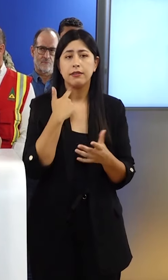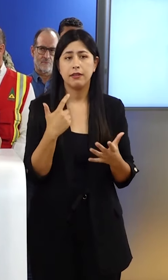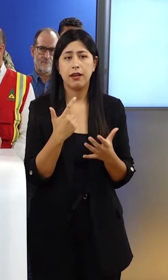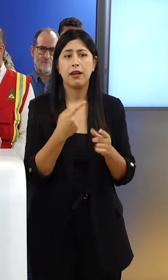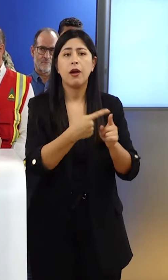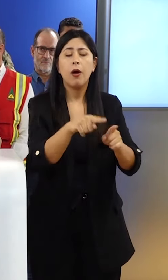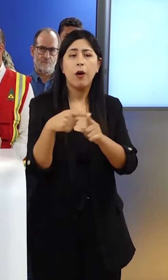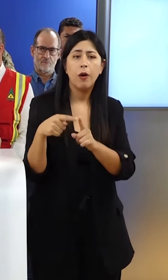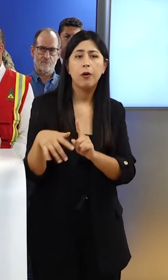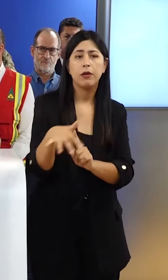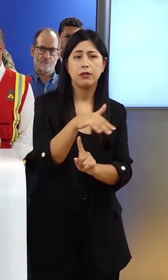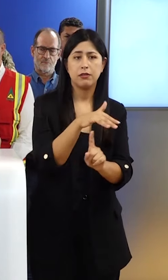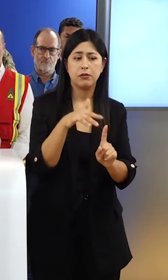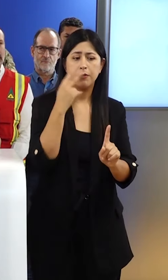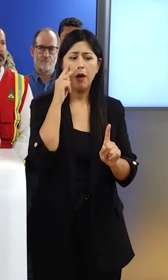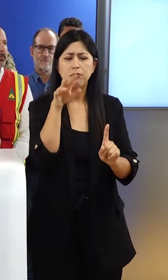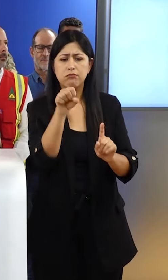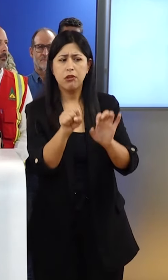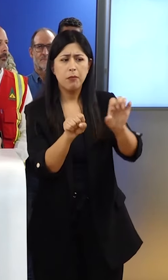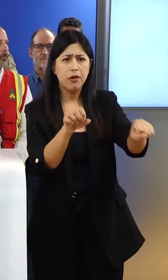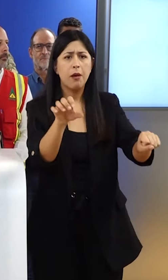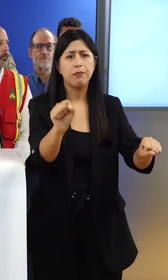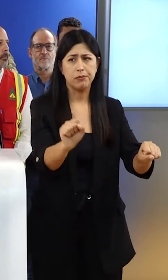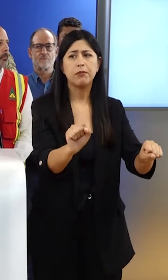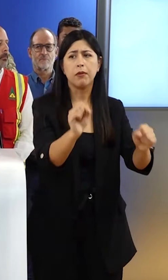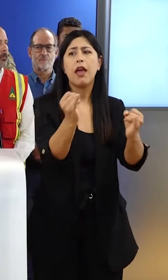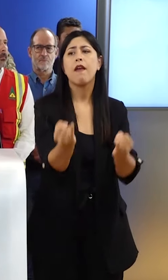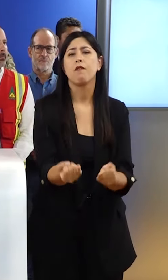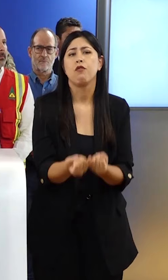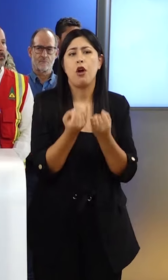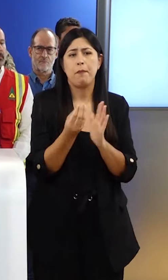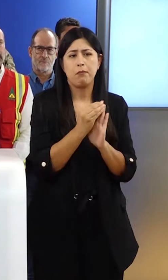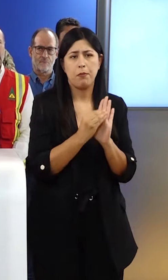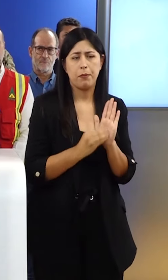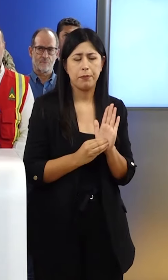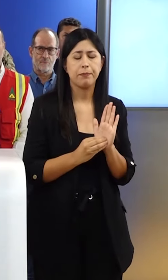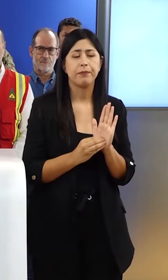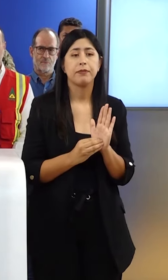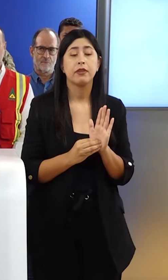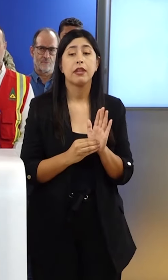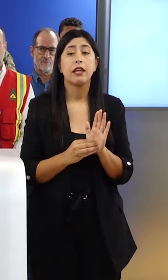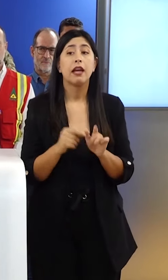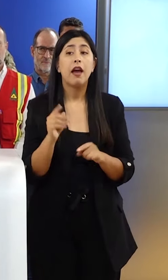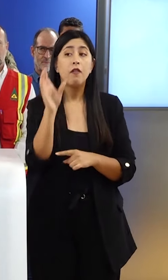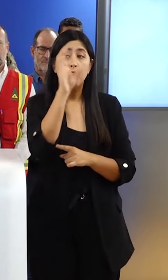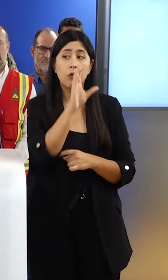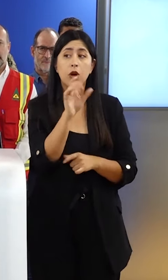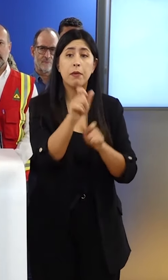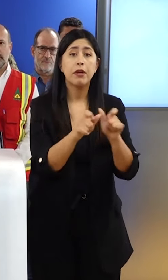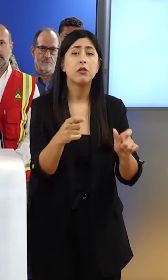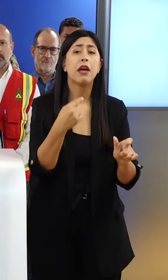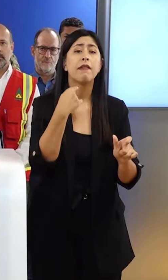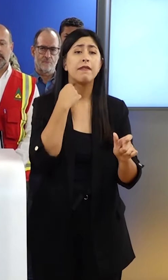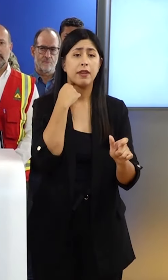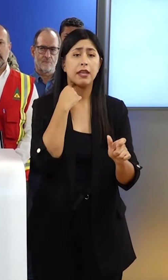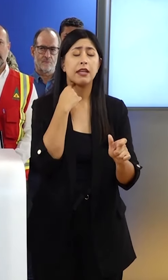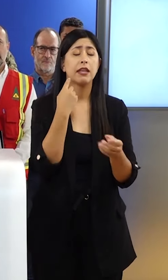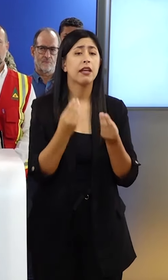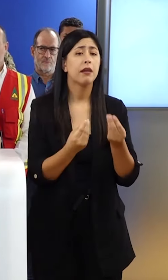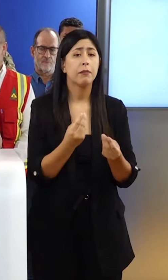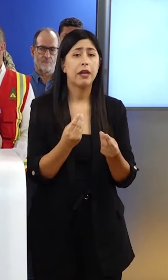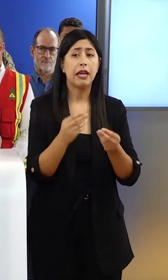situaciones que se observen en el terreno una cosa distinta que tiene la búsqueda de víctimas en este caso que como hay una